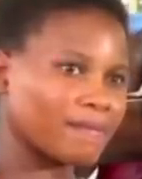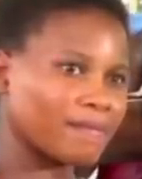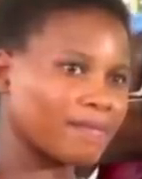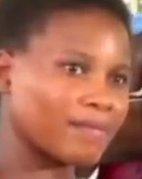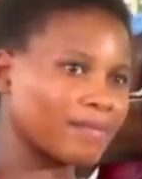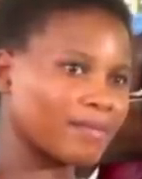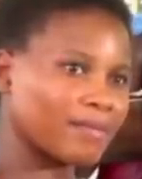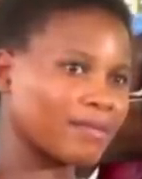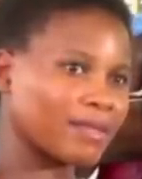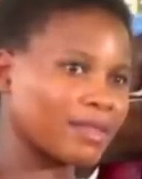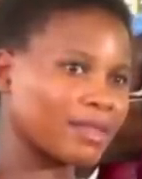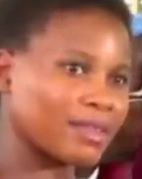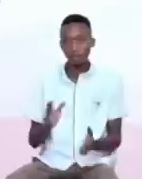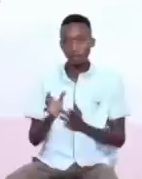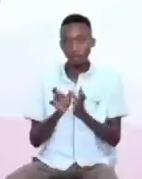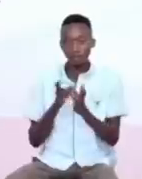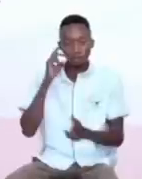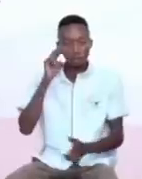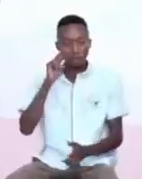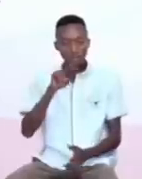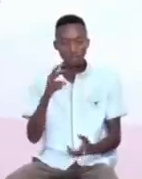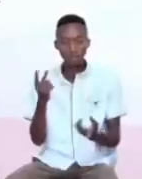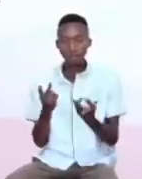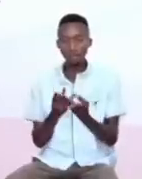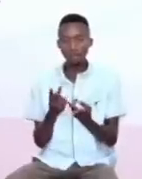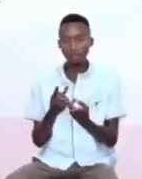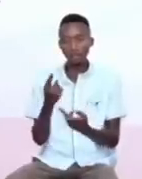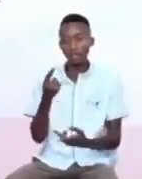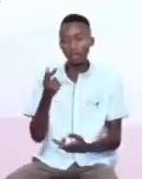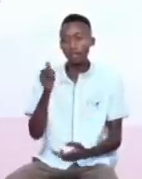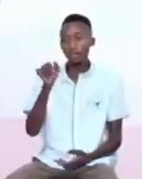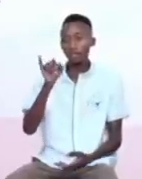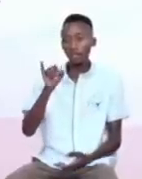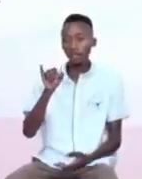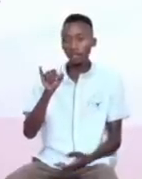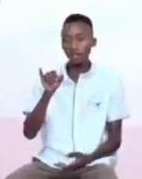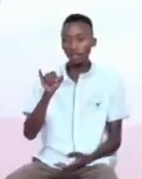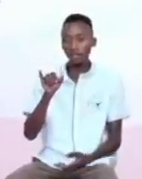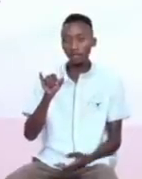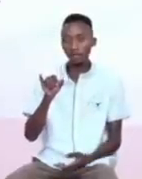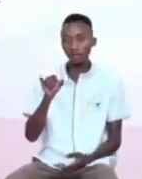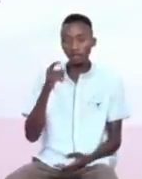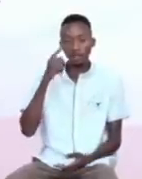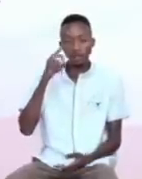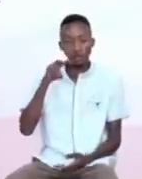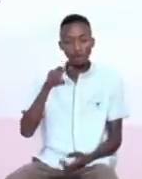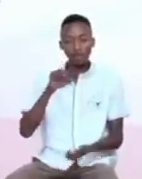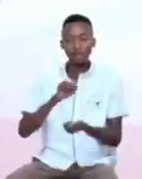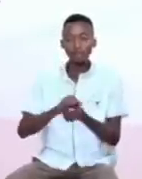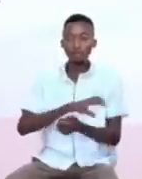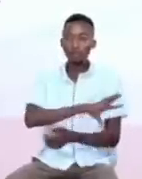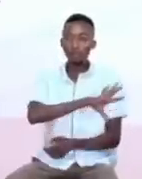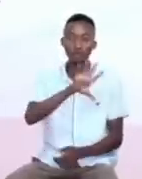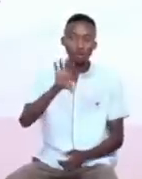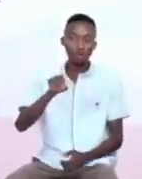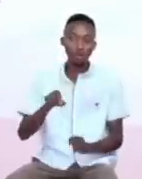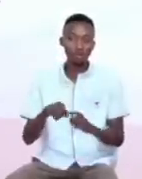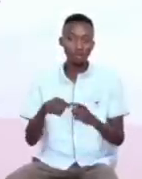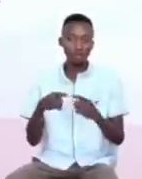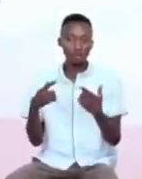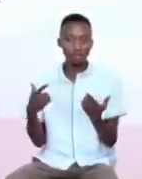Yesu anapokutazama yeye ni tai. Yuko juu anaangalia kila kitu. Yuko hapo.